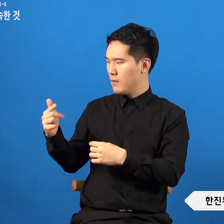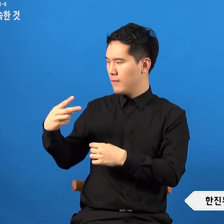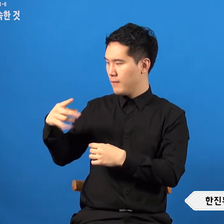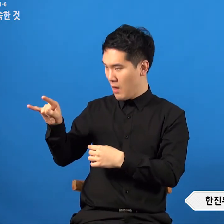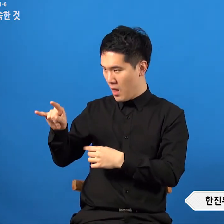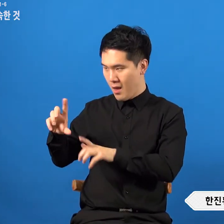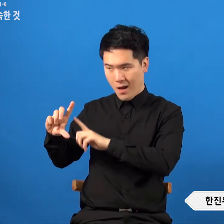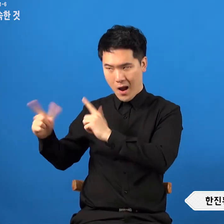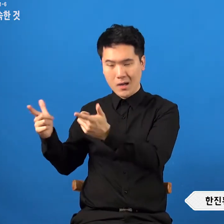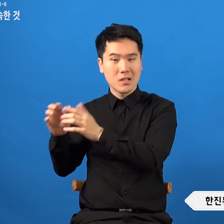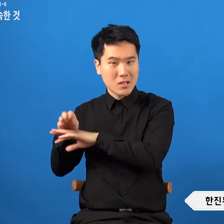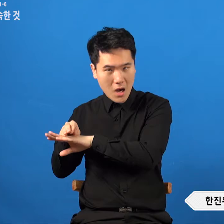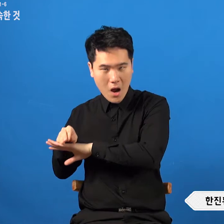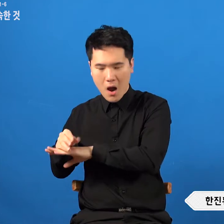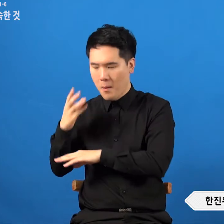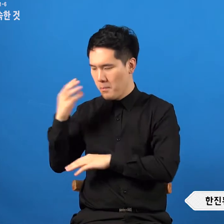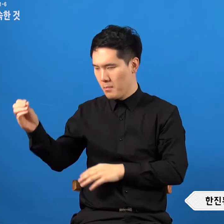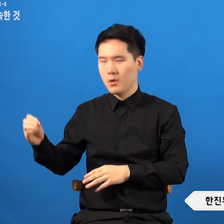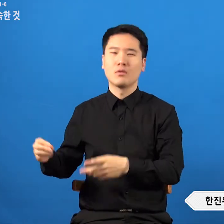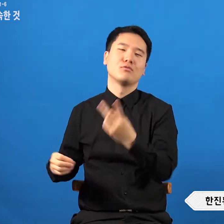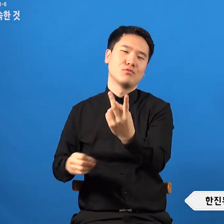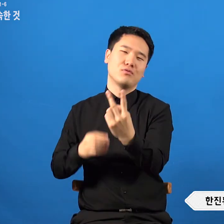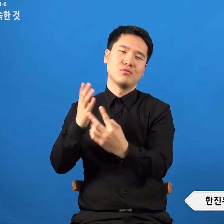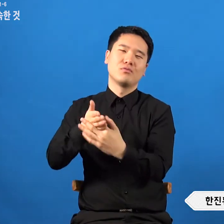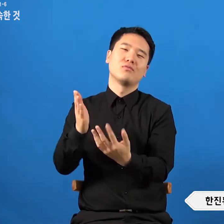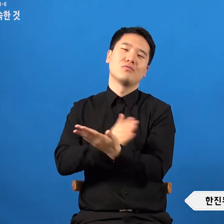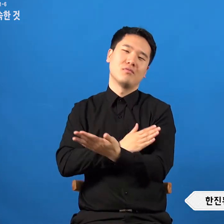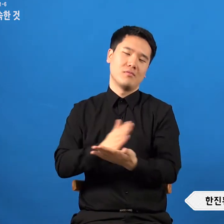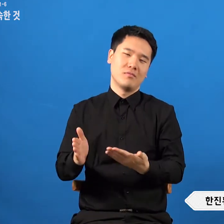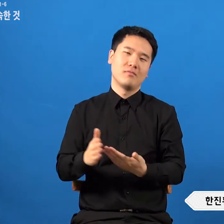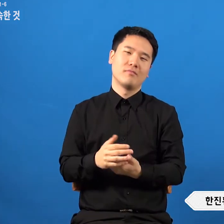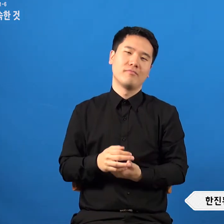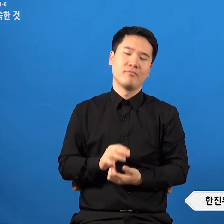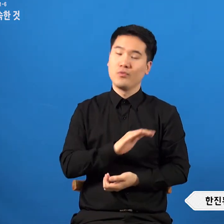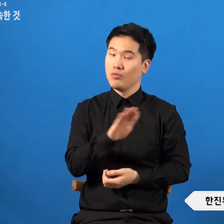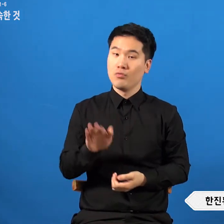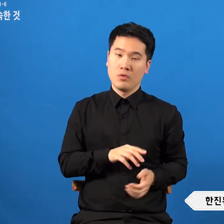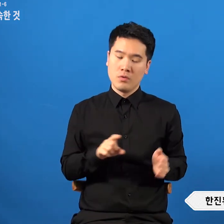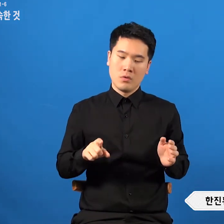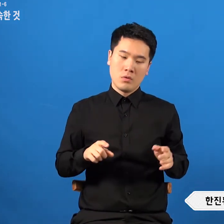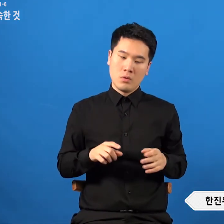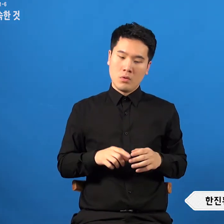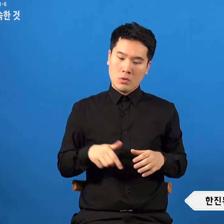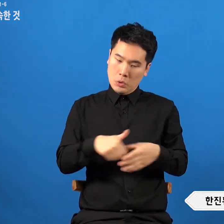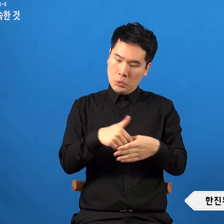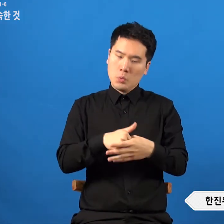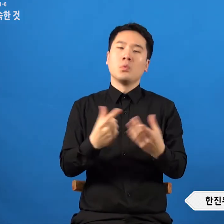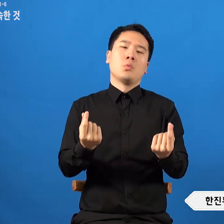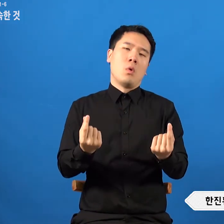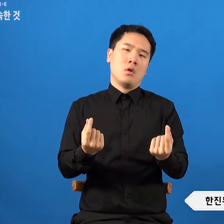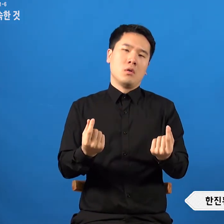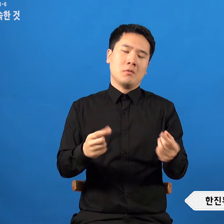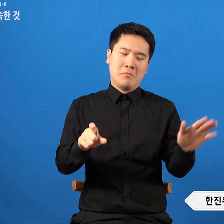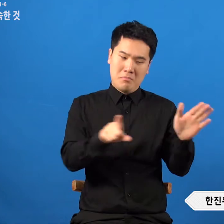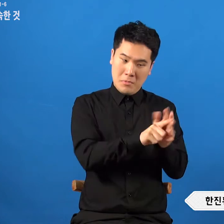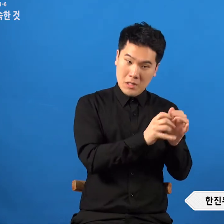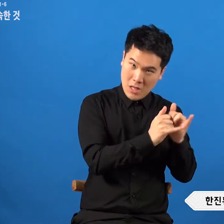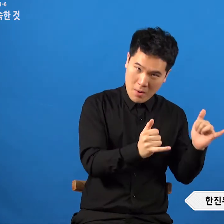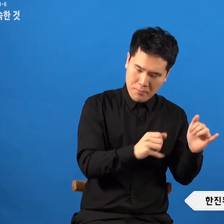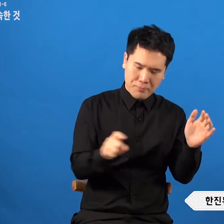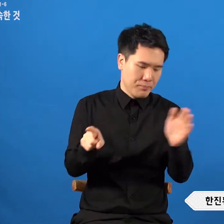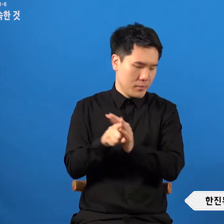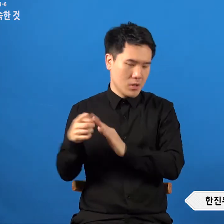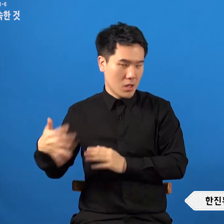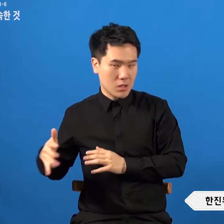두 종류밖에는 없어야 합니다. 구원받은 사람과 구원받지 못한 사람 두 종류밖에는 없습니다. 천국에 가는